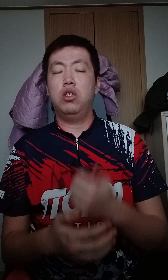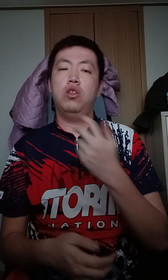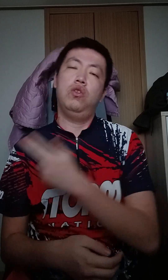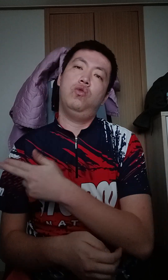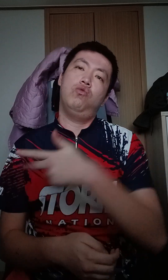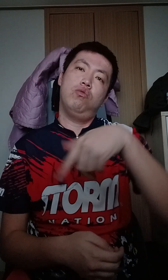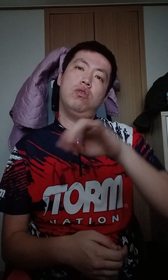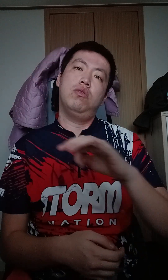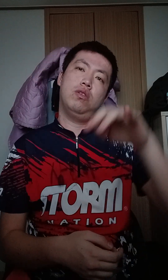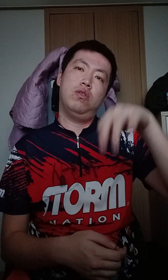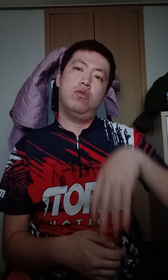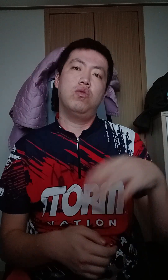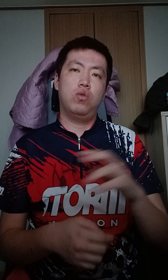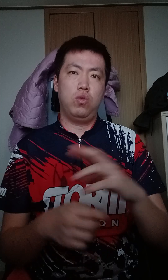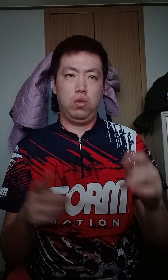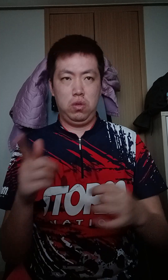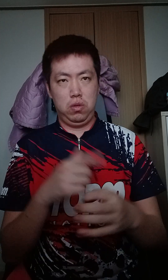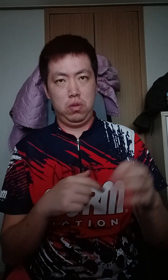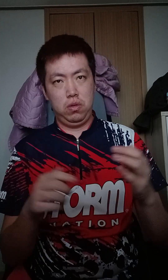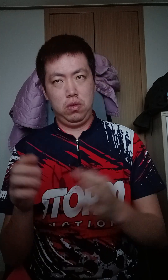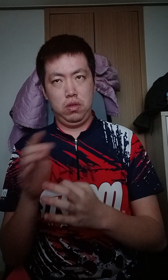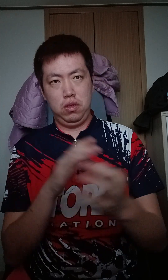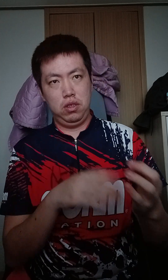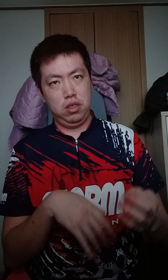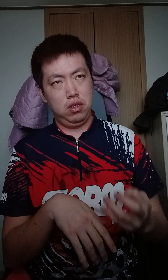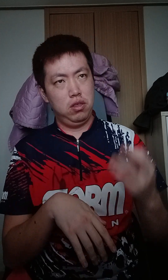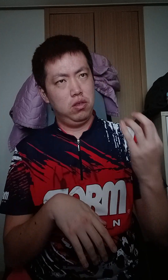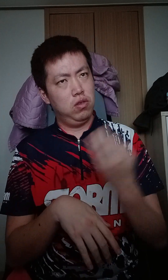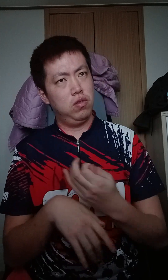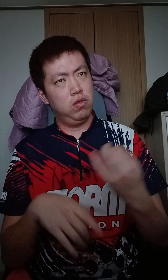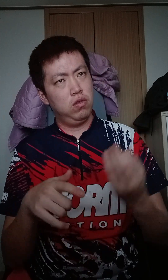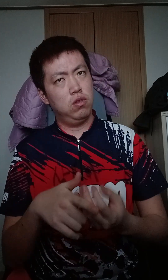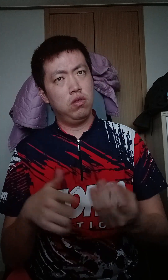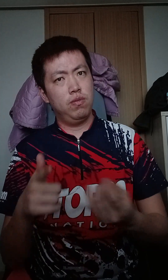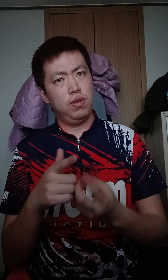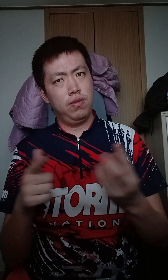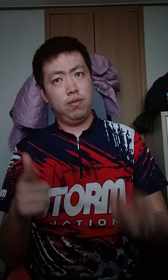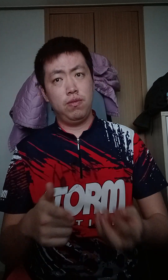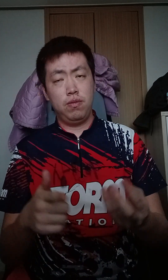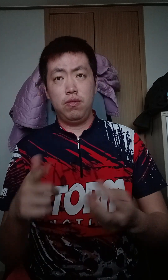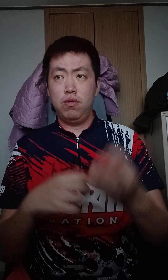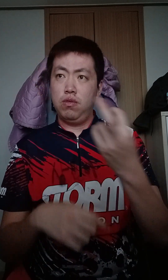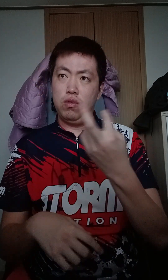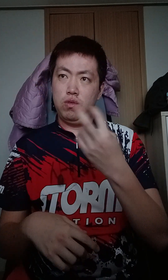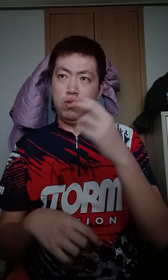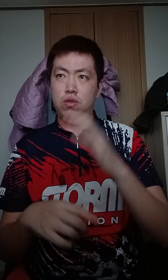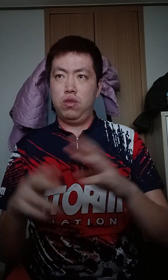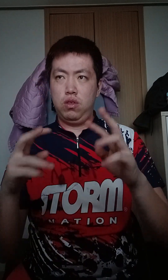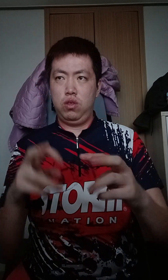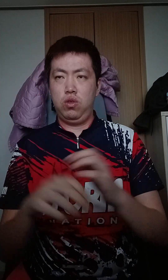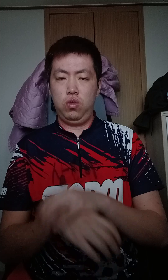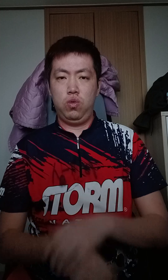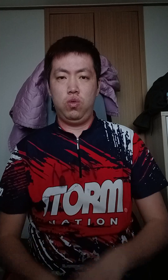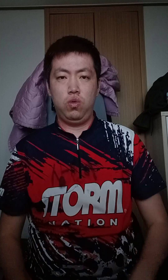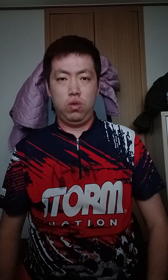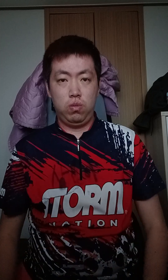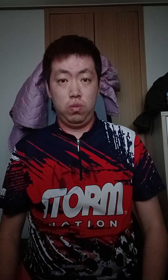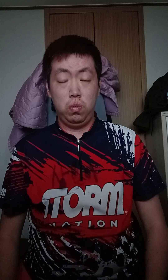건의공호기관은 해당 시설 원장을 장애인복지법상 경제적 착취와 방임 등의 혐의로 경찰에 고발했습니다.